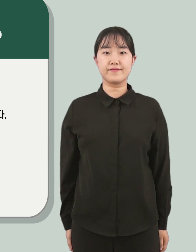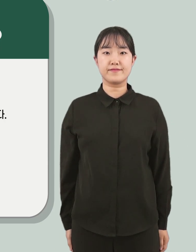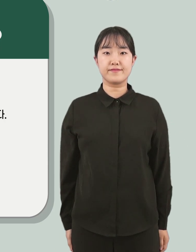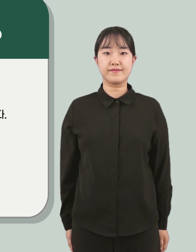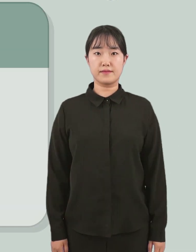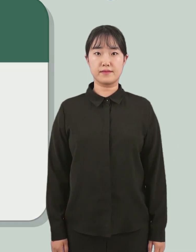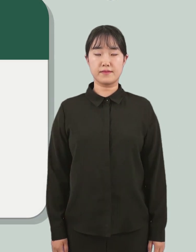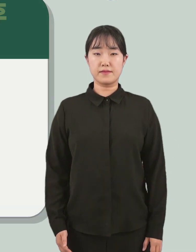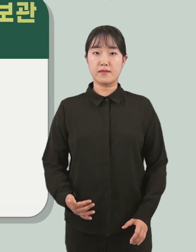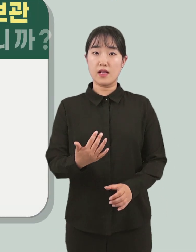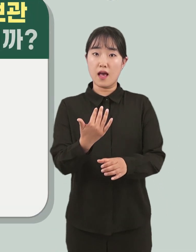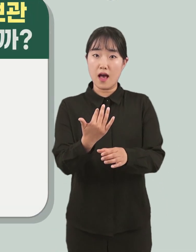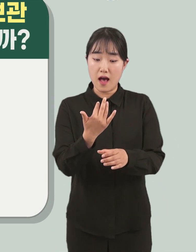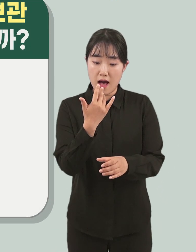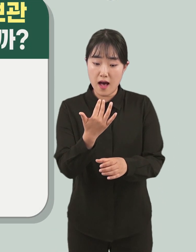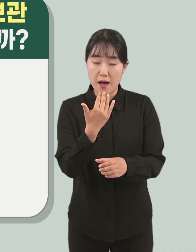끕니다.